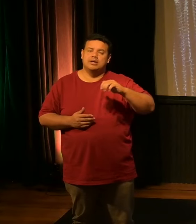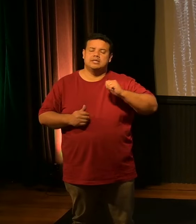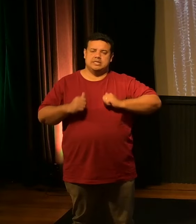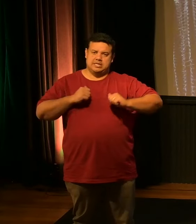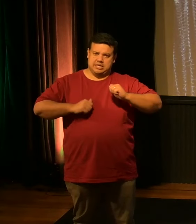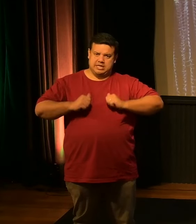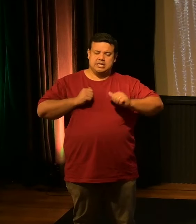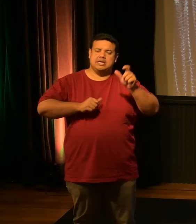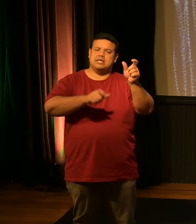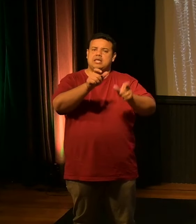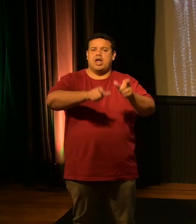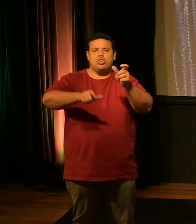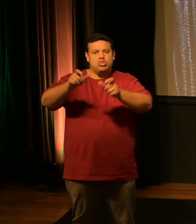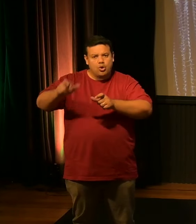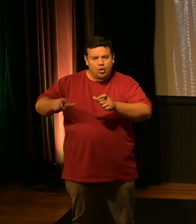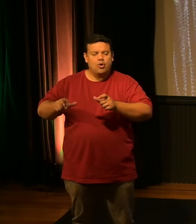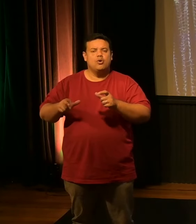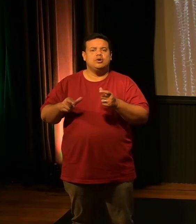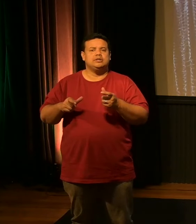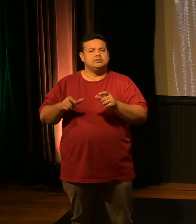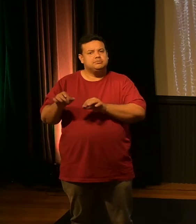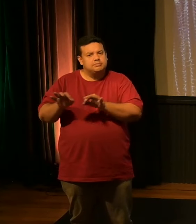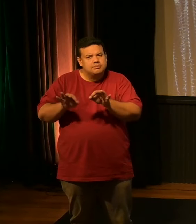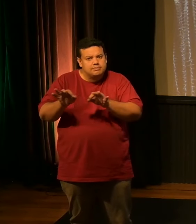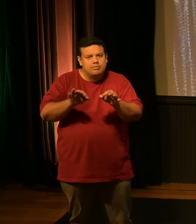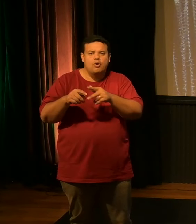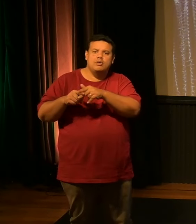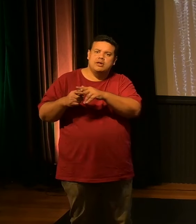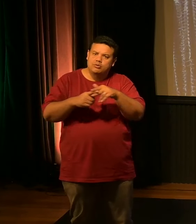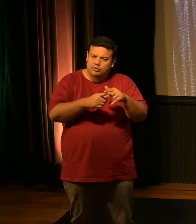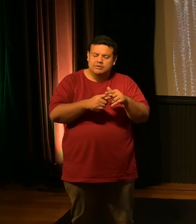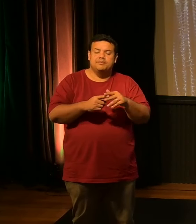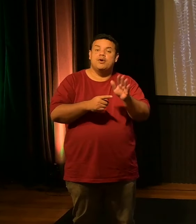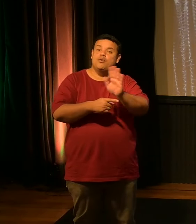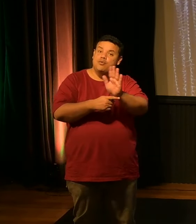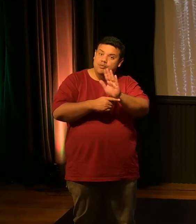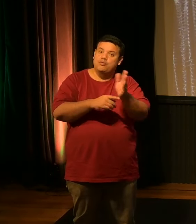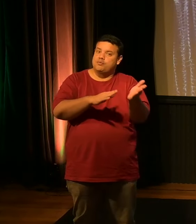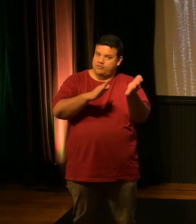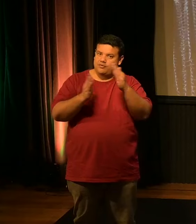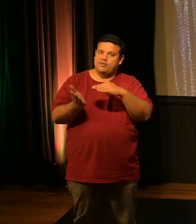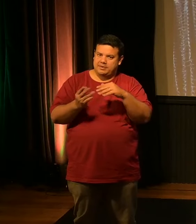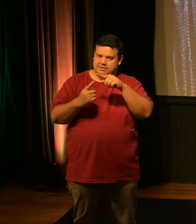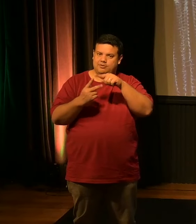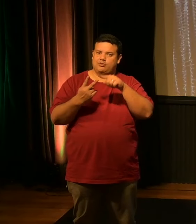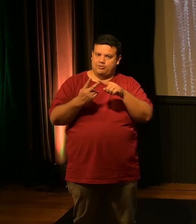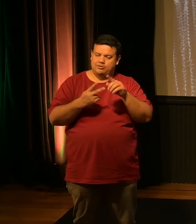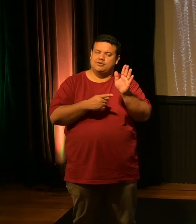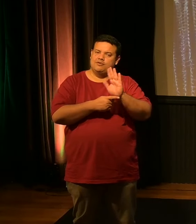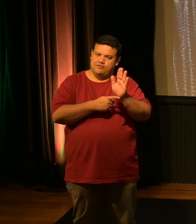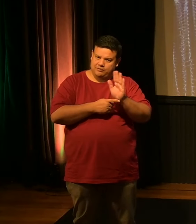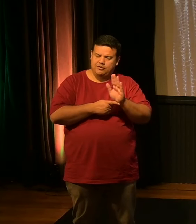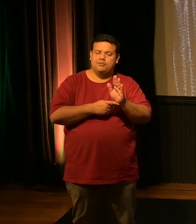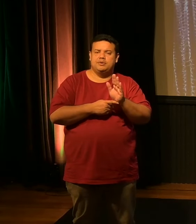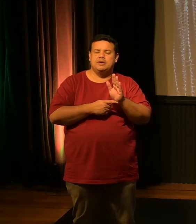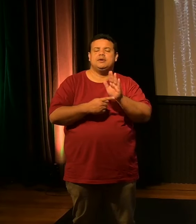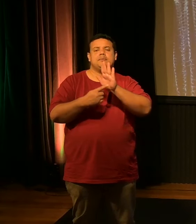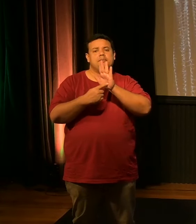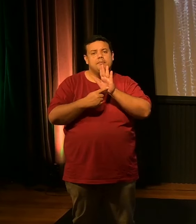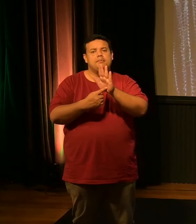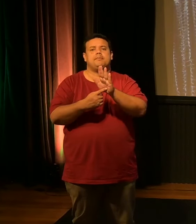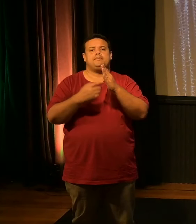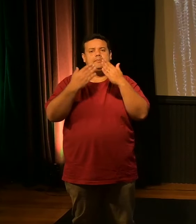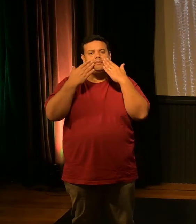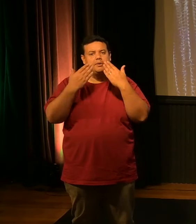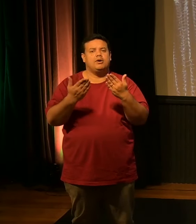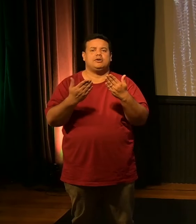atrizes, montadores. Então, um pouco desses dois filmes que Lorena vai apresentar um pouquinho aqui também, trazem um pouquinho